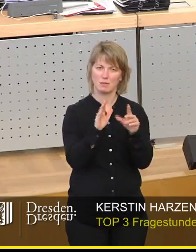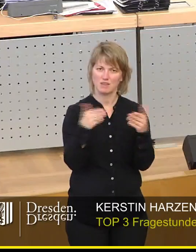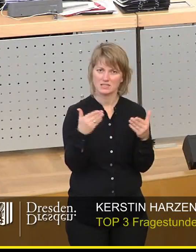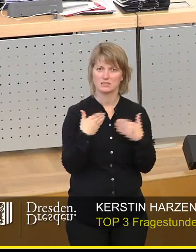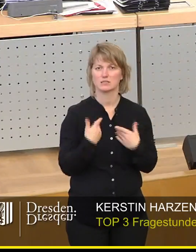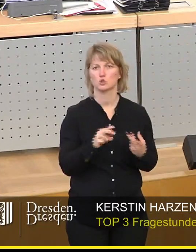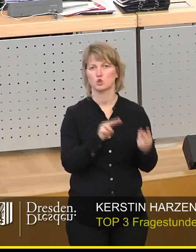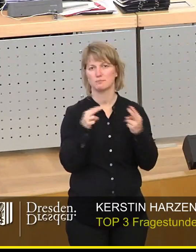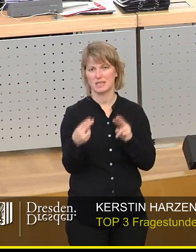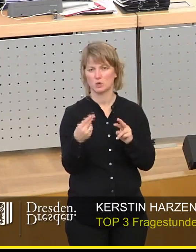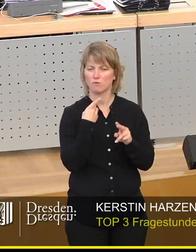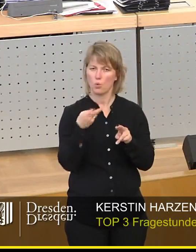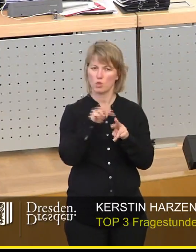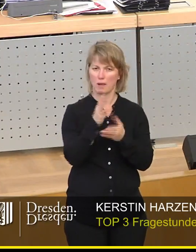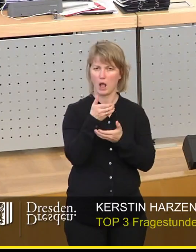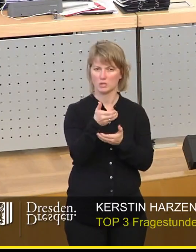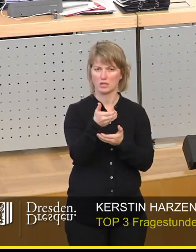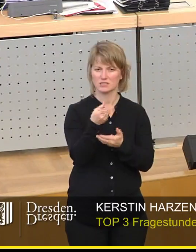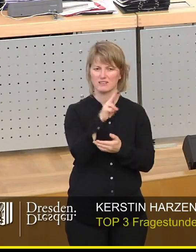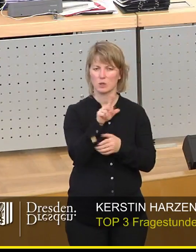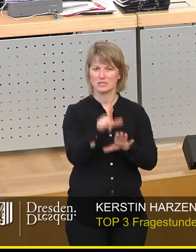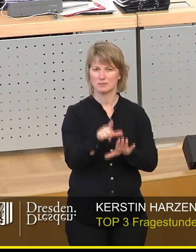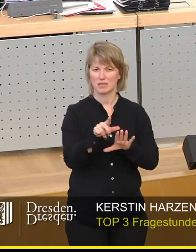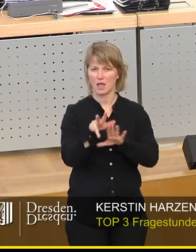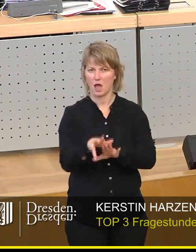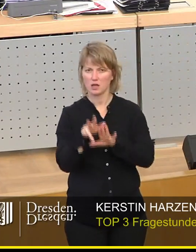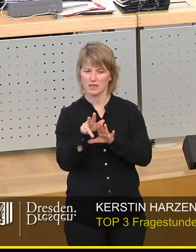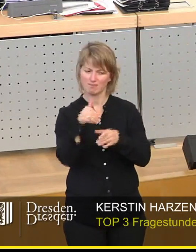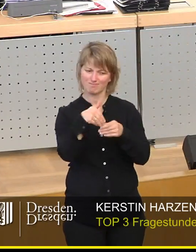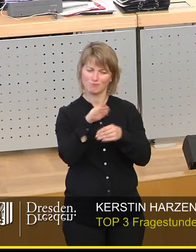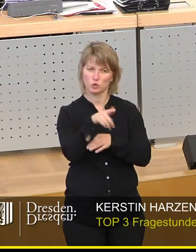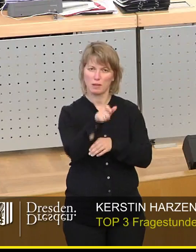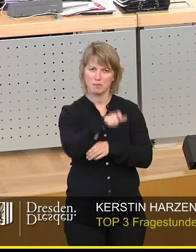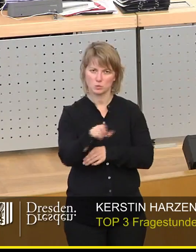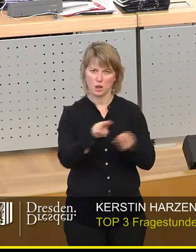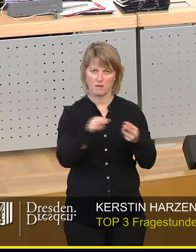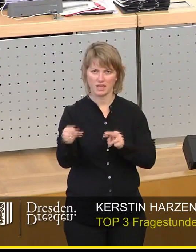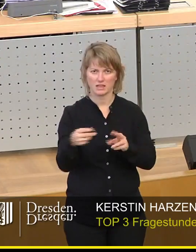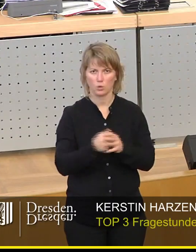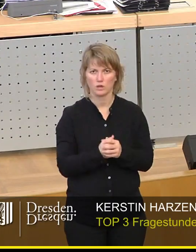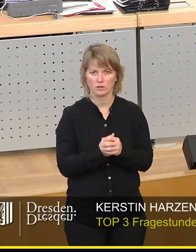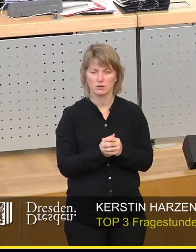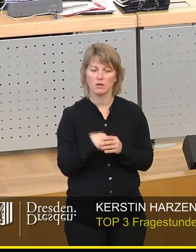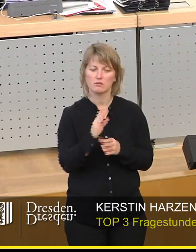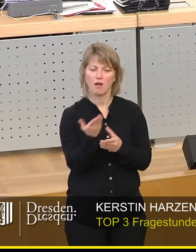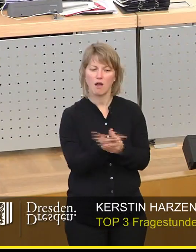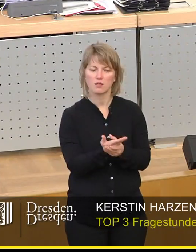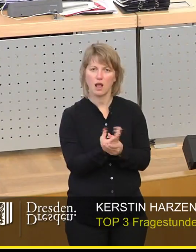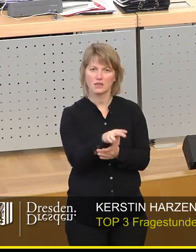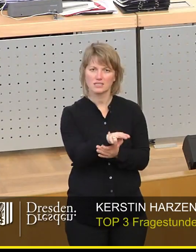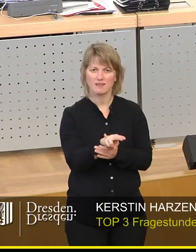Umsetzung der im Doppelhaushalt 2017-18 beschlossenen Personalveränderungen. Gemäß der Anlage 2